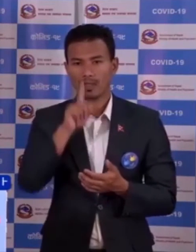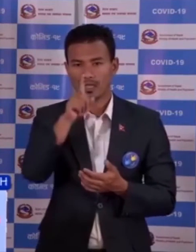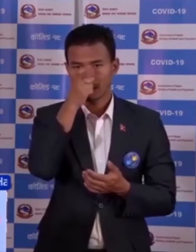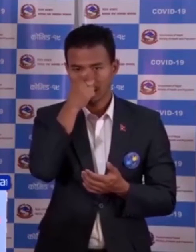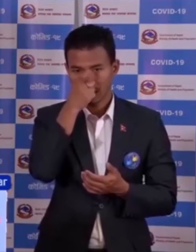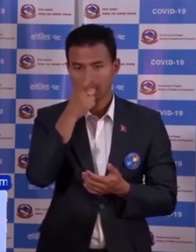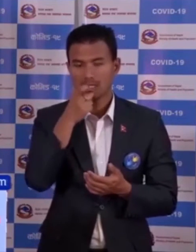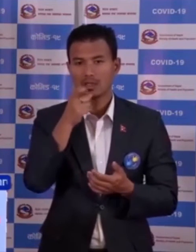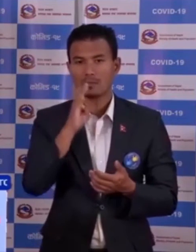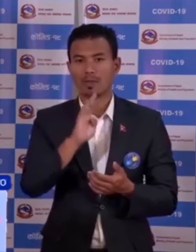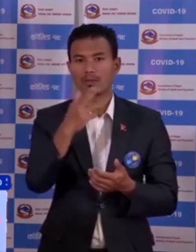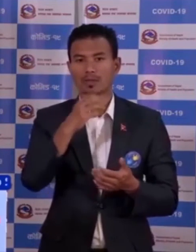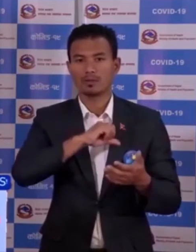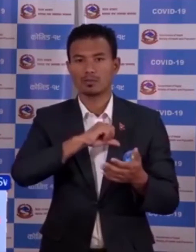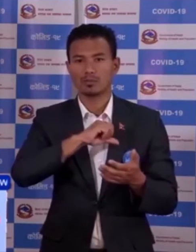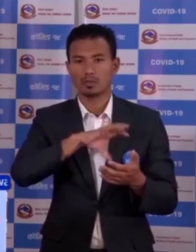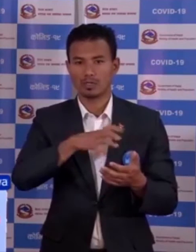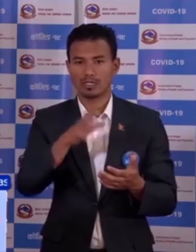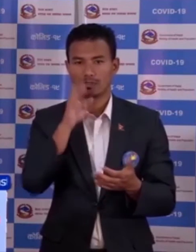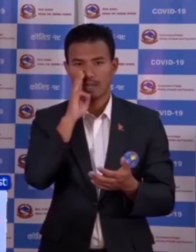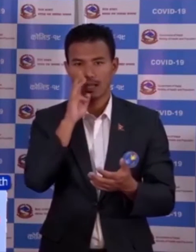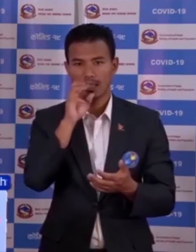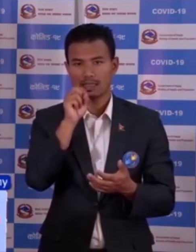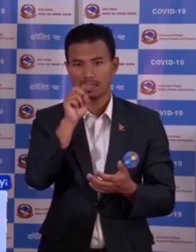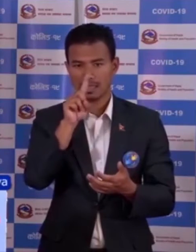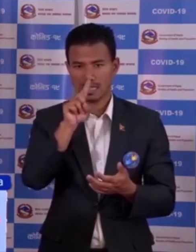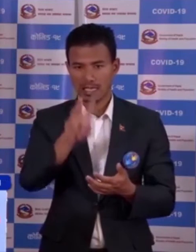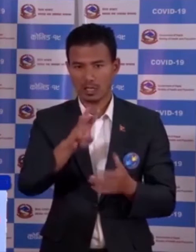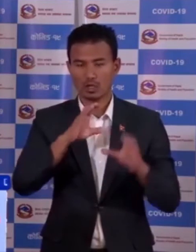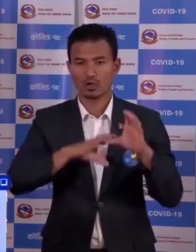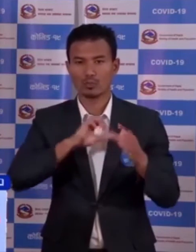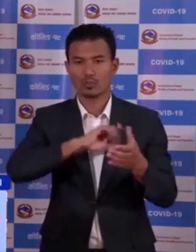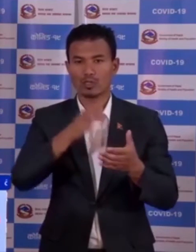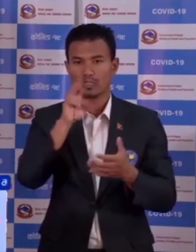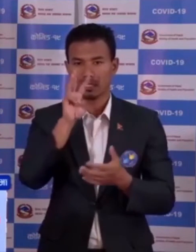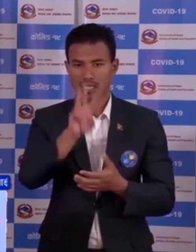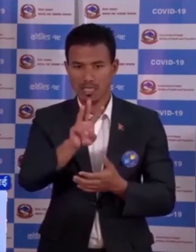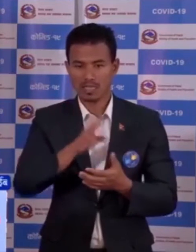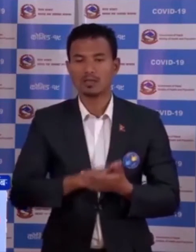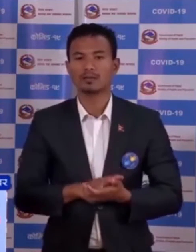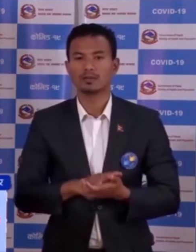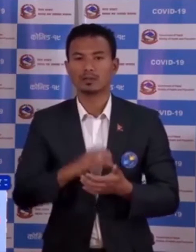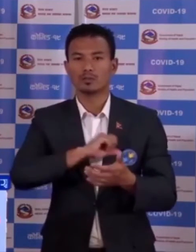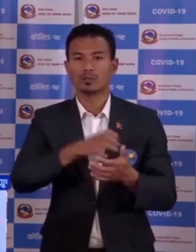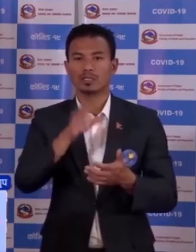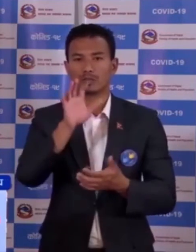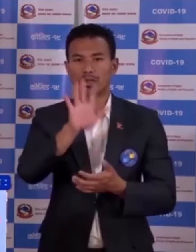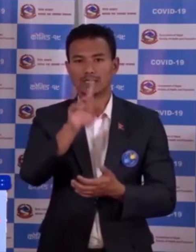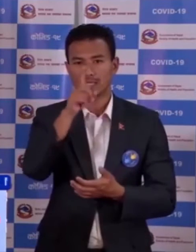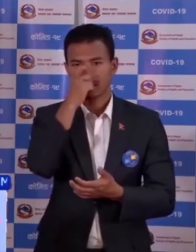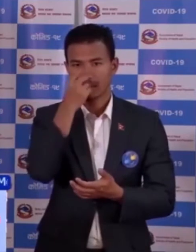100, बागमती प्रदेश का 13, गण्डकी प्रदेश का 3, प्रदेश नम्बर 5